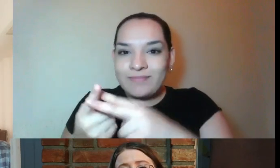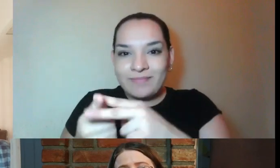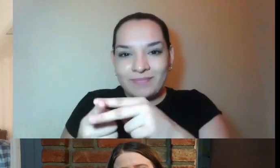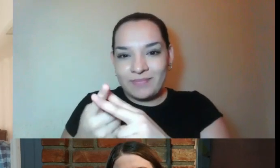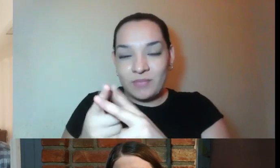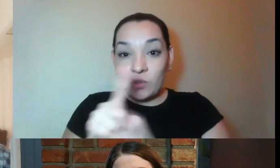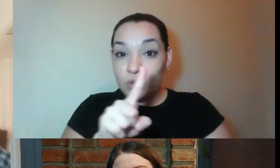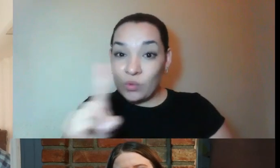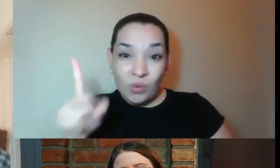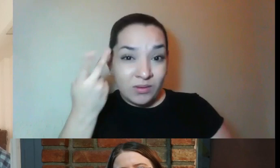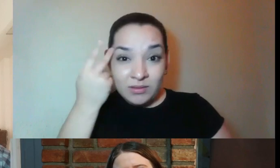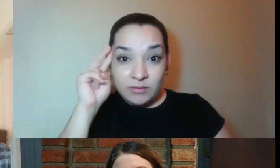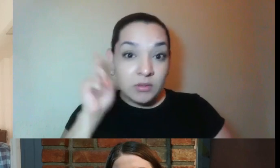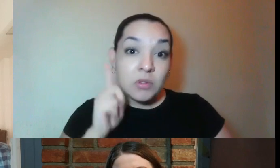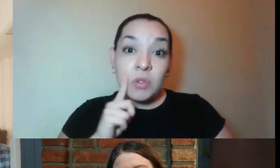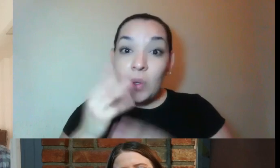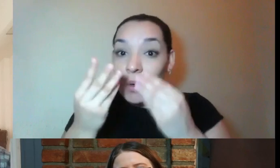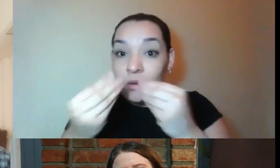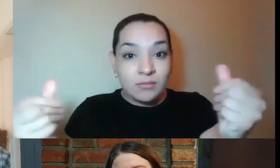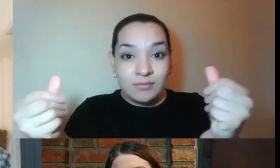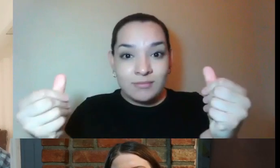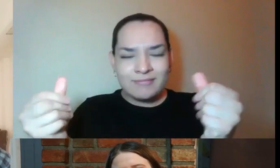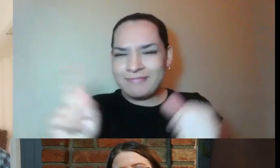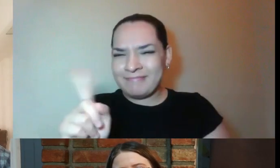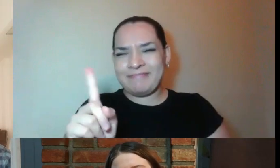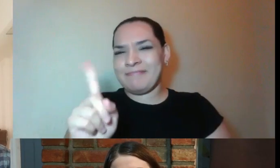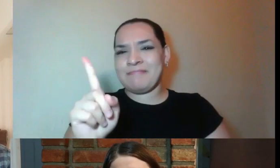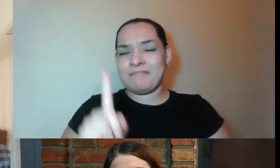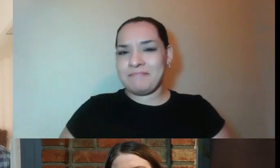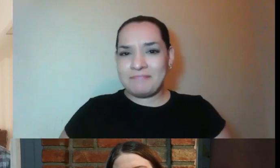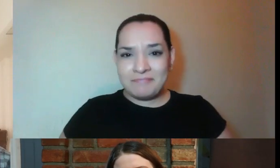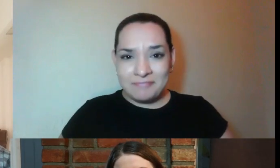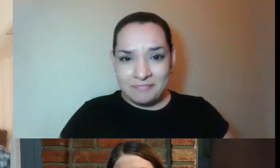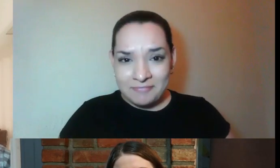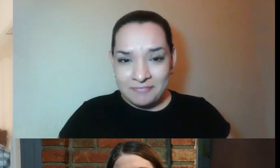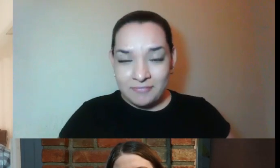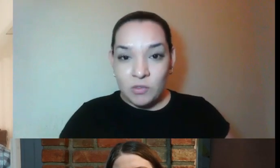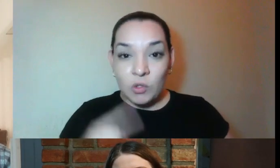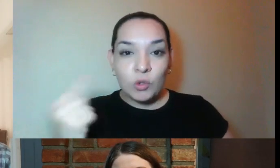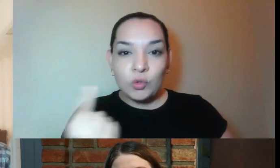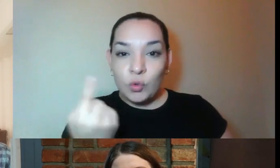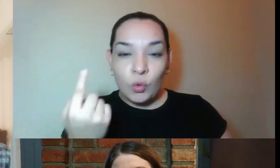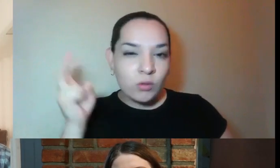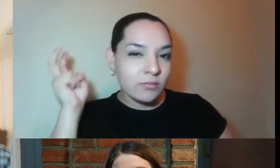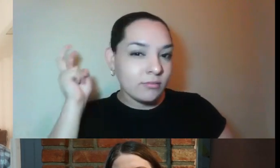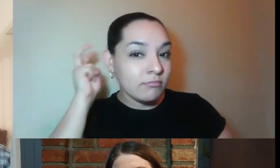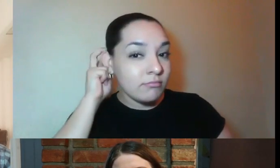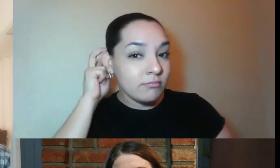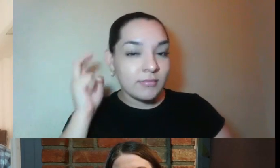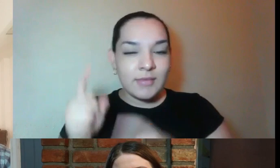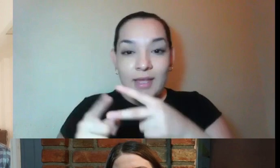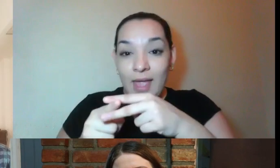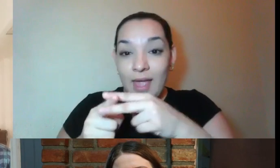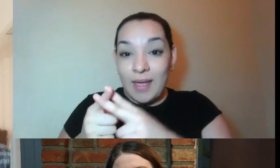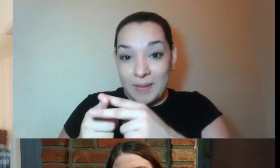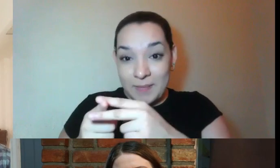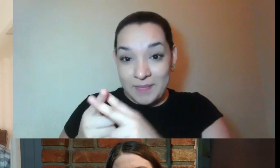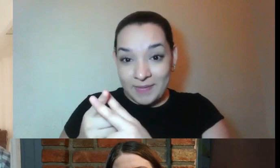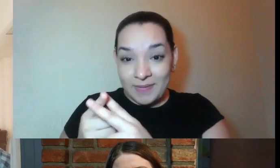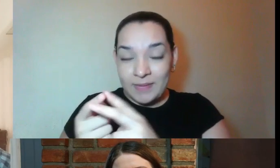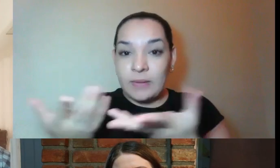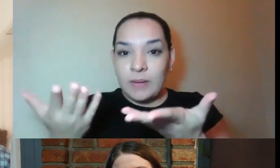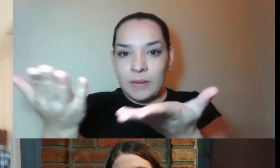Porque no es la cura de la sordera, bajo ningún punto de vista. Es una herramienta porque me